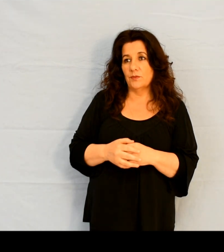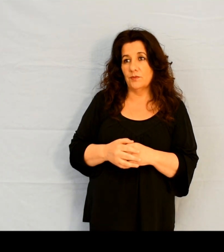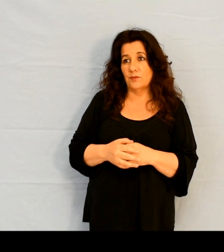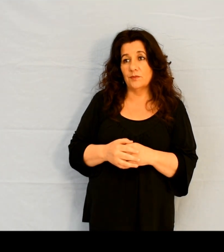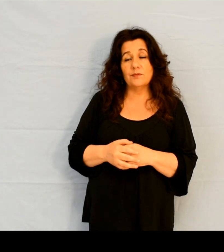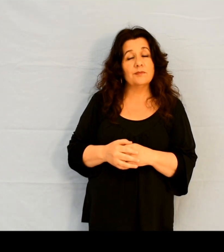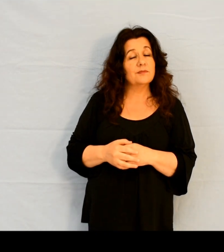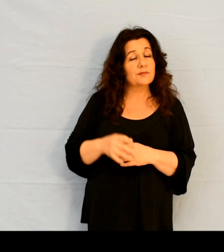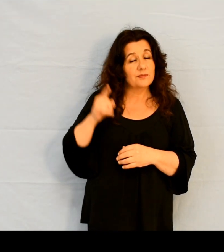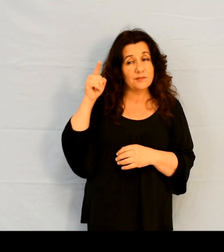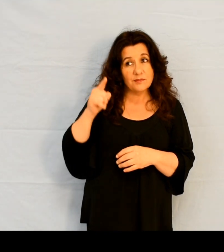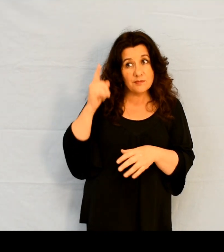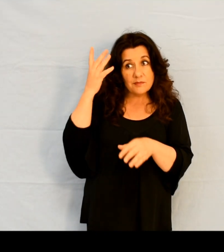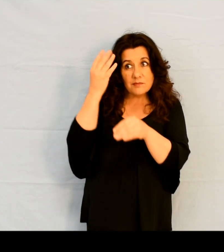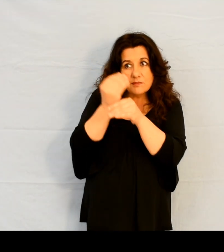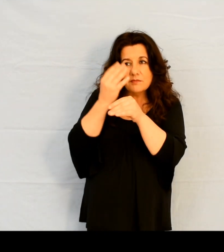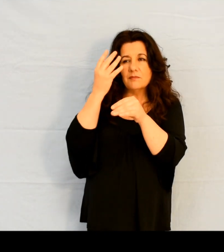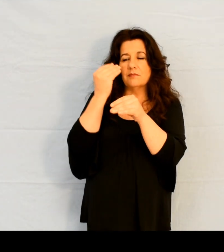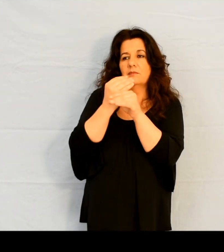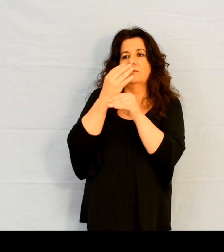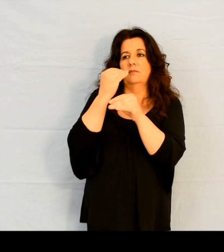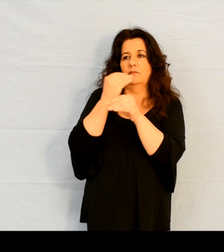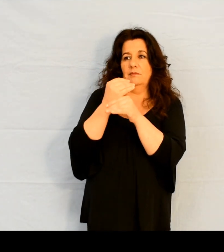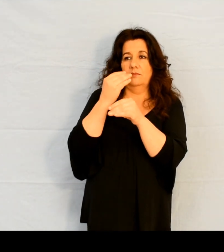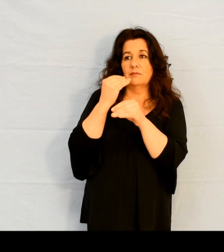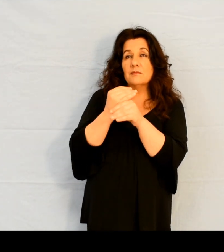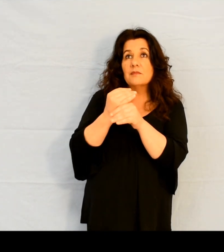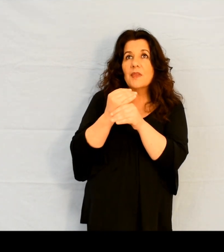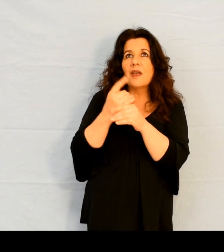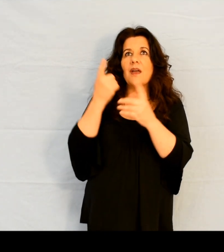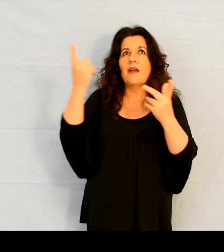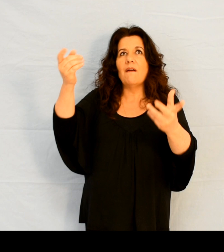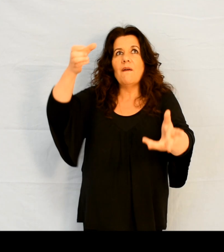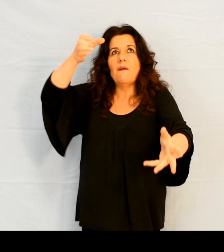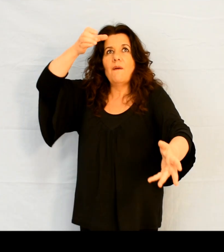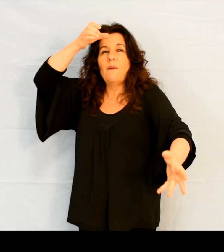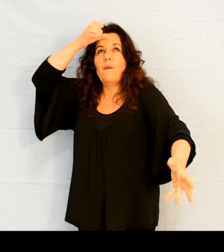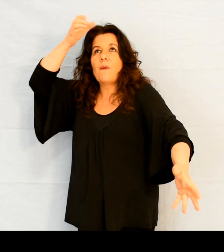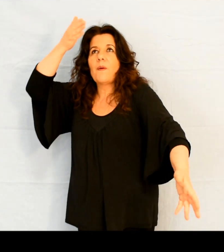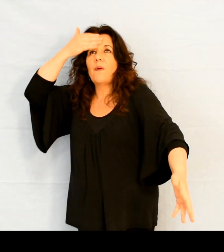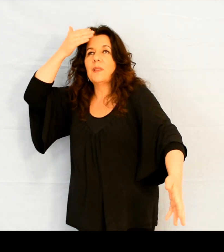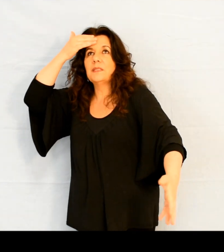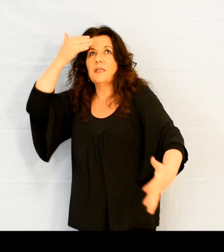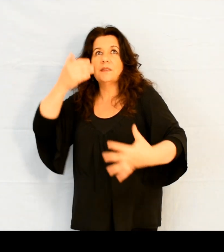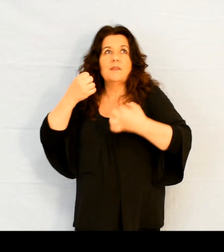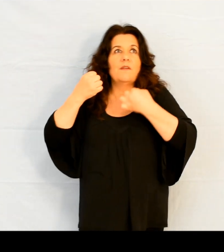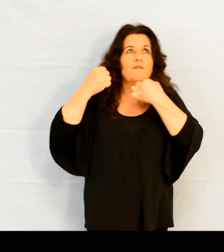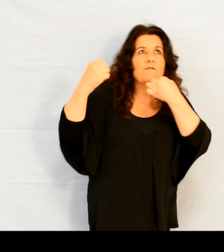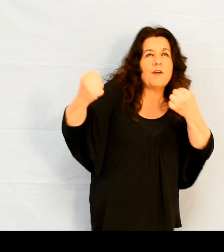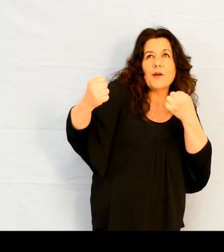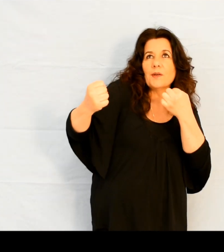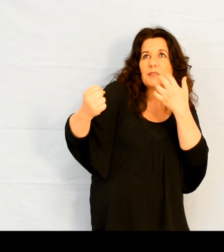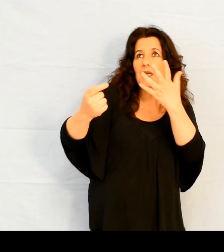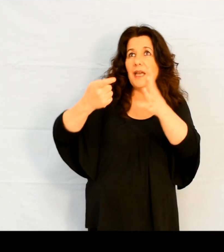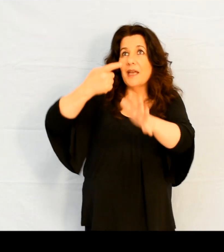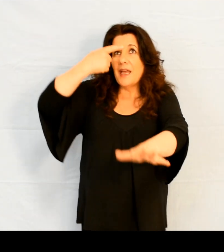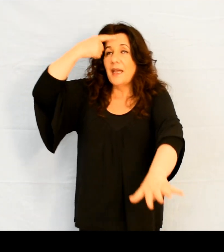Apprends où se trouvent et la connaissance et la force et l'intelligence pour en